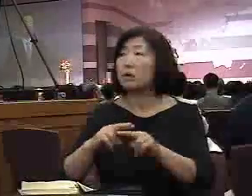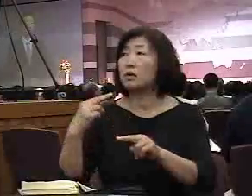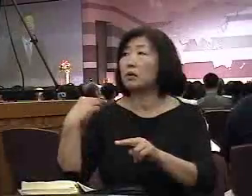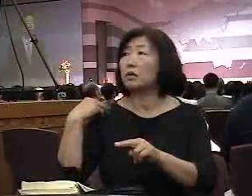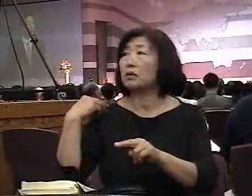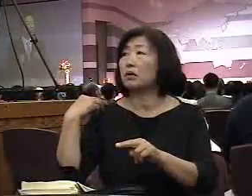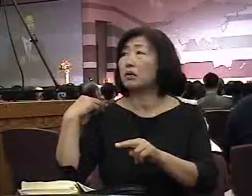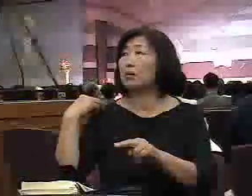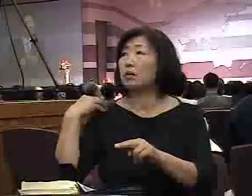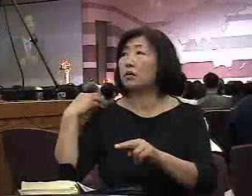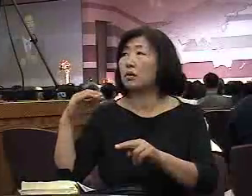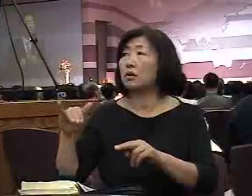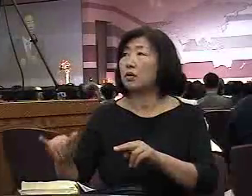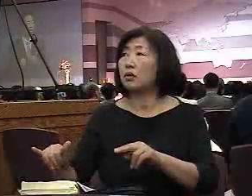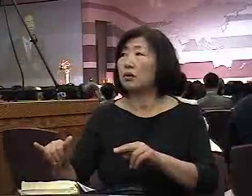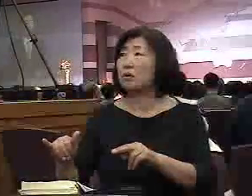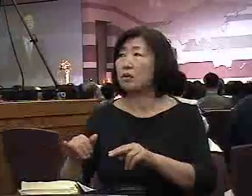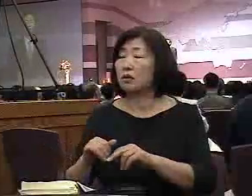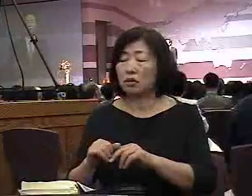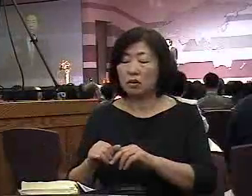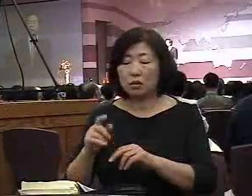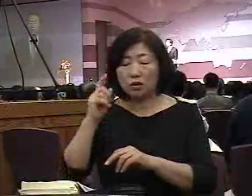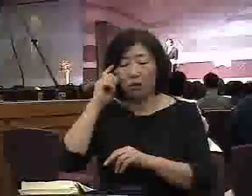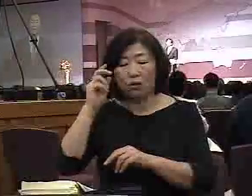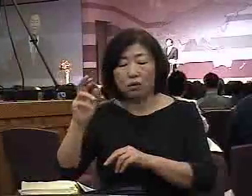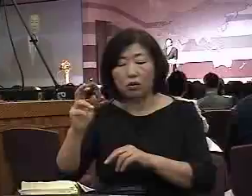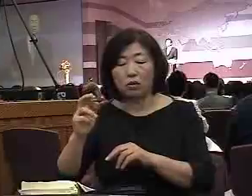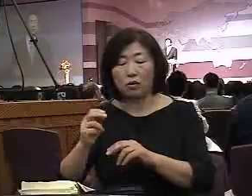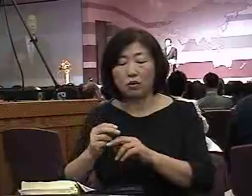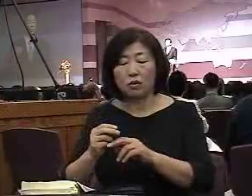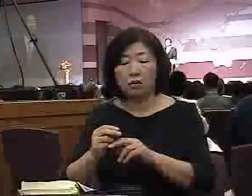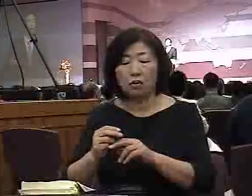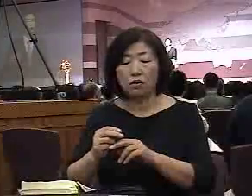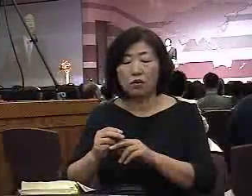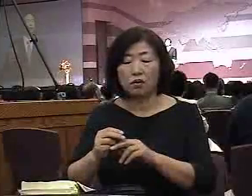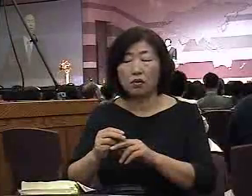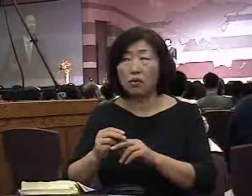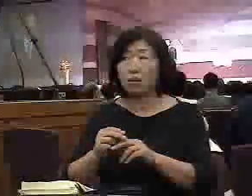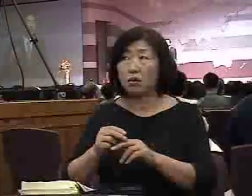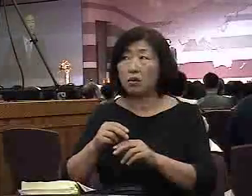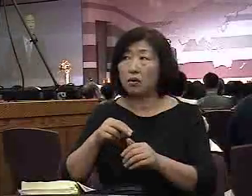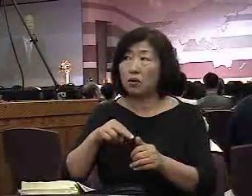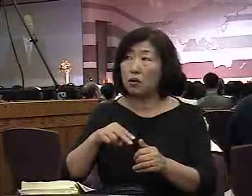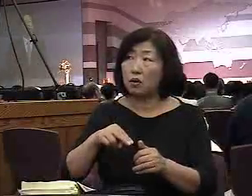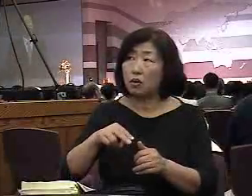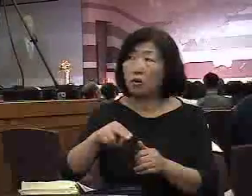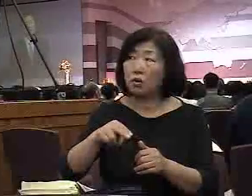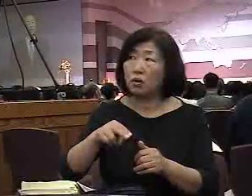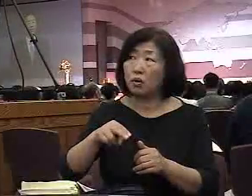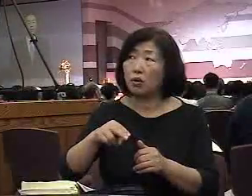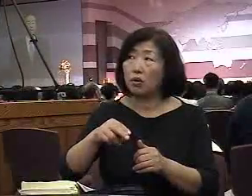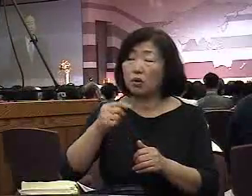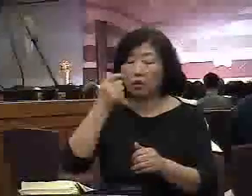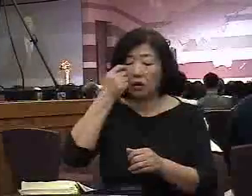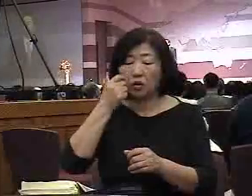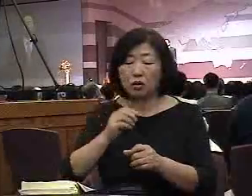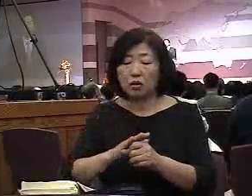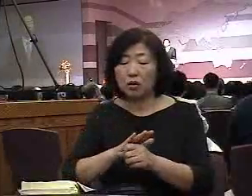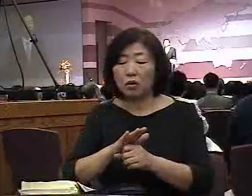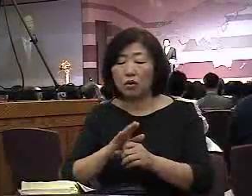내려보냅니다. 혹시라도 말릴까. 그리고 그 사랑하는 아들이 걸어가면서 철도 모르게 그냥 웃습니다. 아빠,